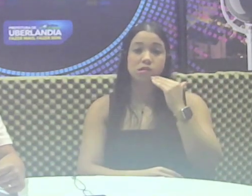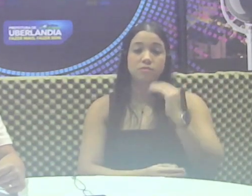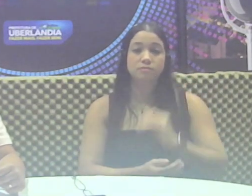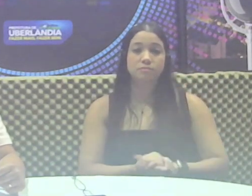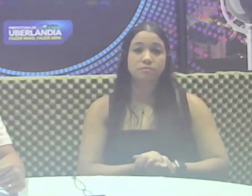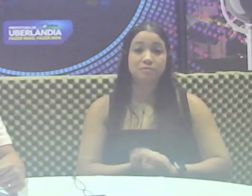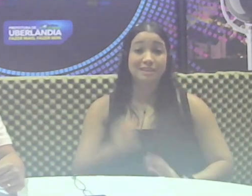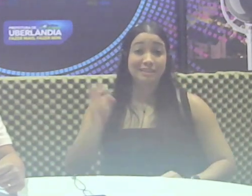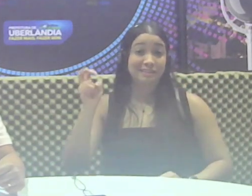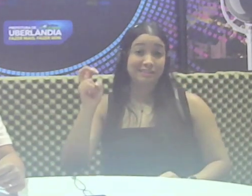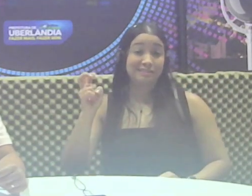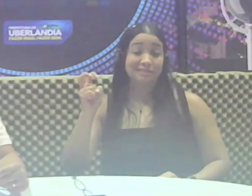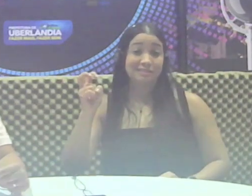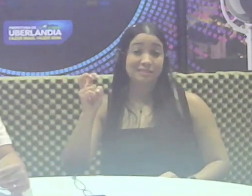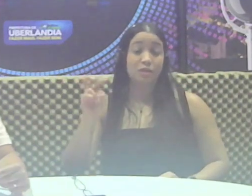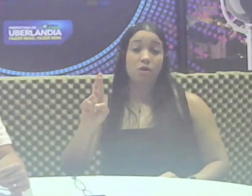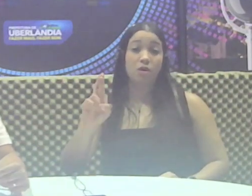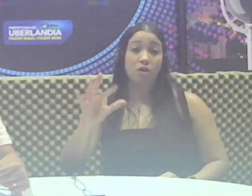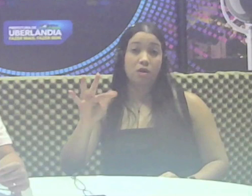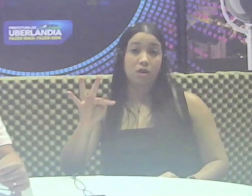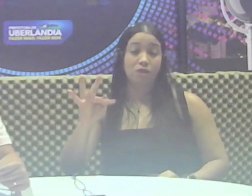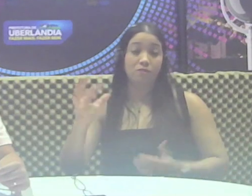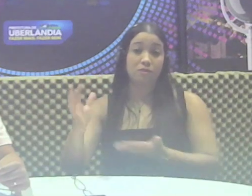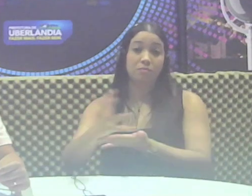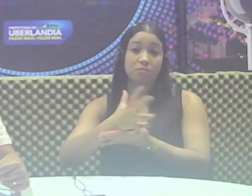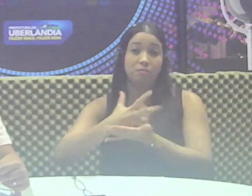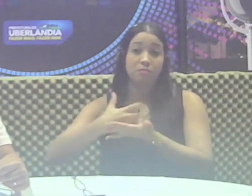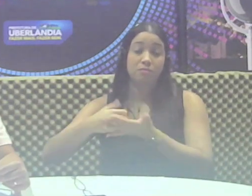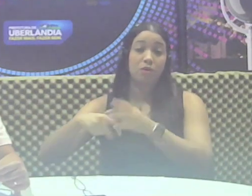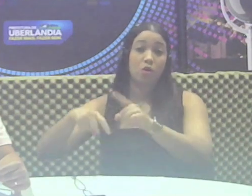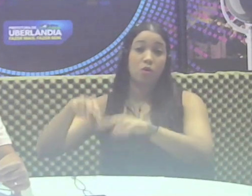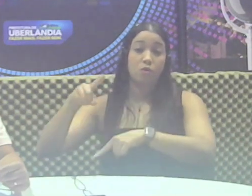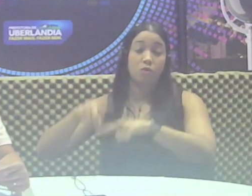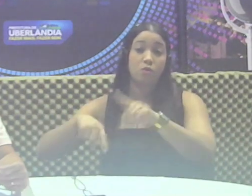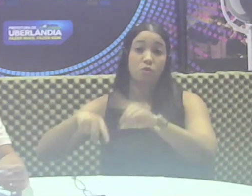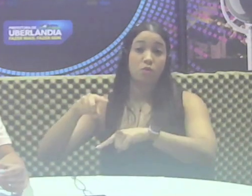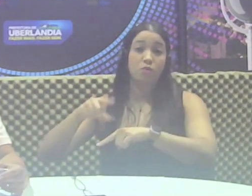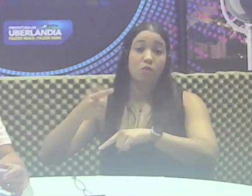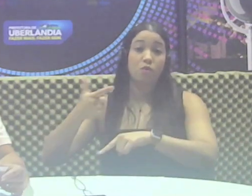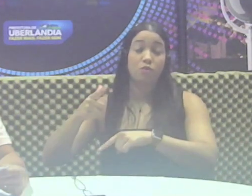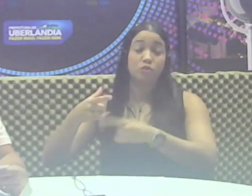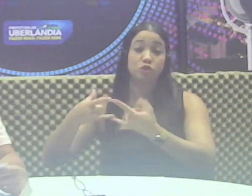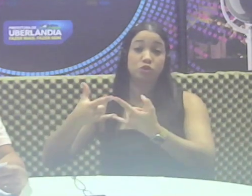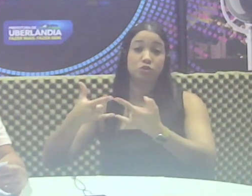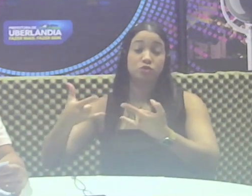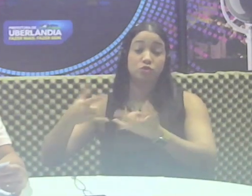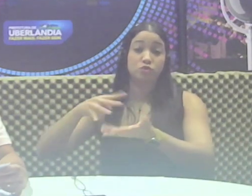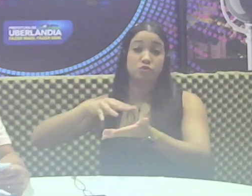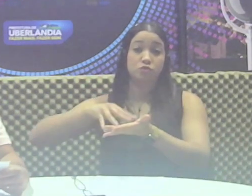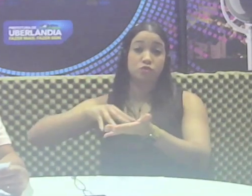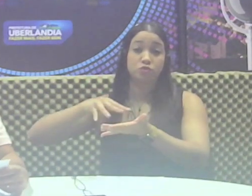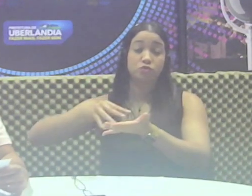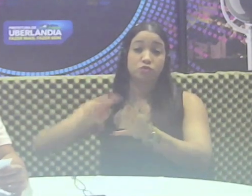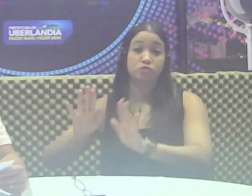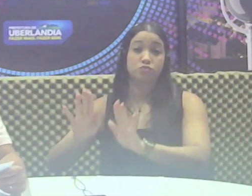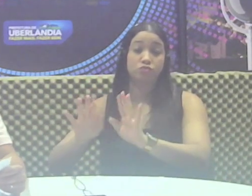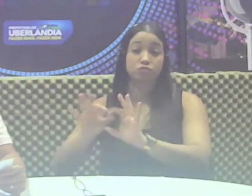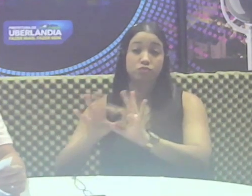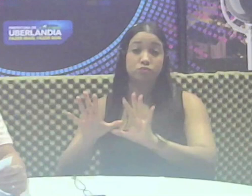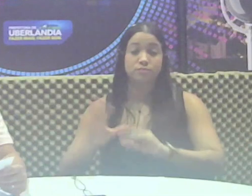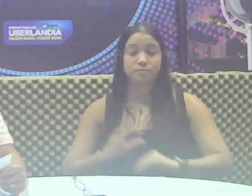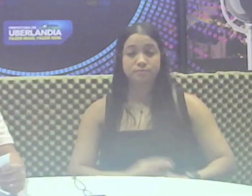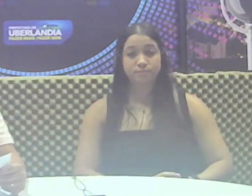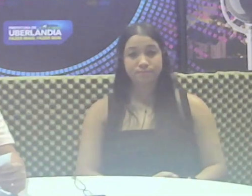Outros cinco ficaram com a Receita Federal por transporte de mercadoria sem comprovação de origem ou licitude.